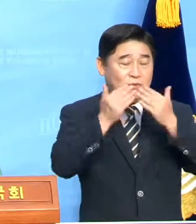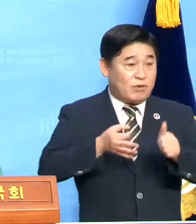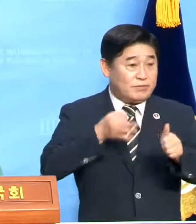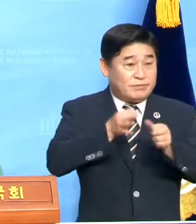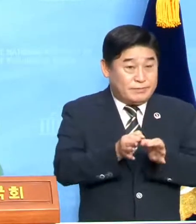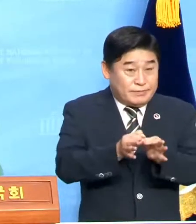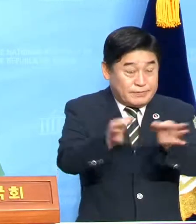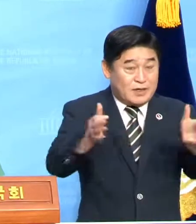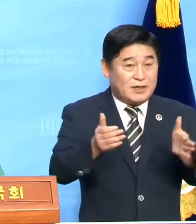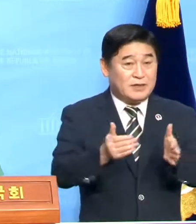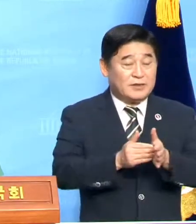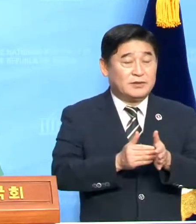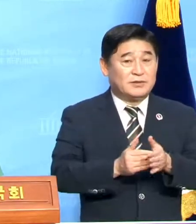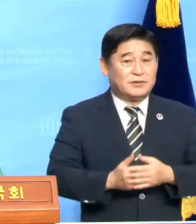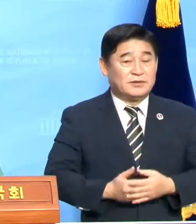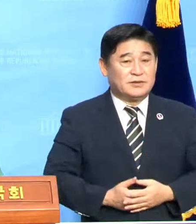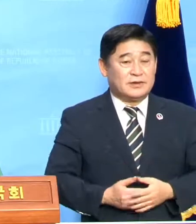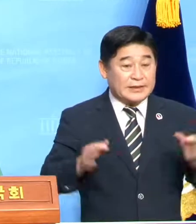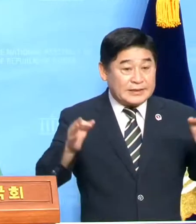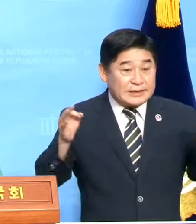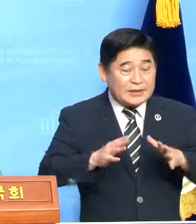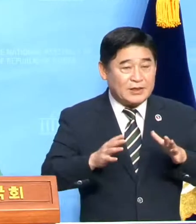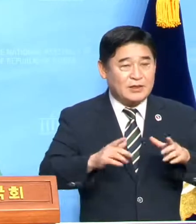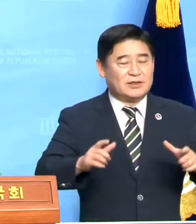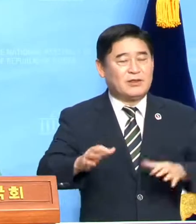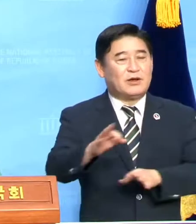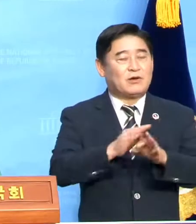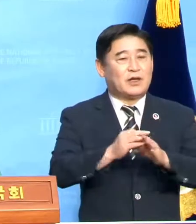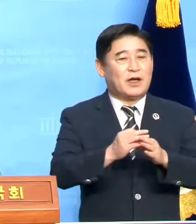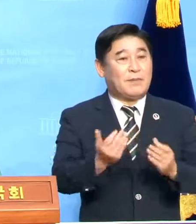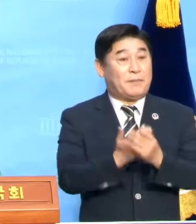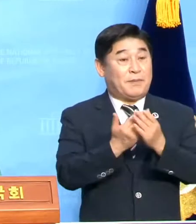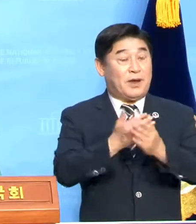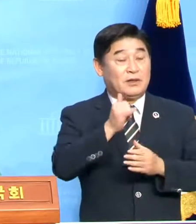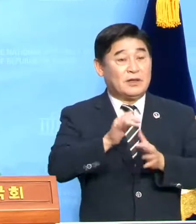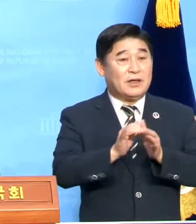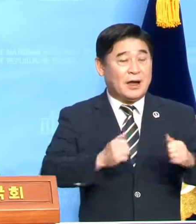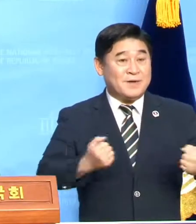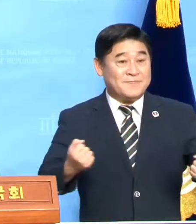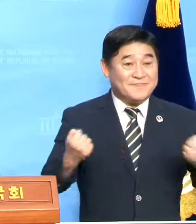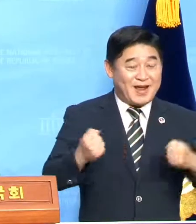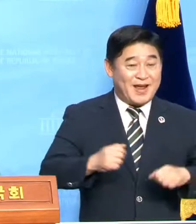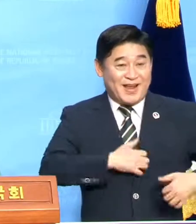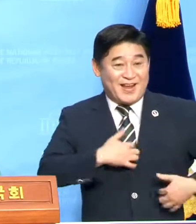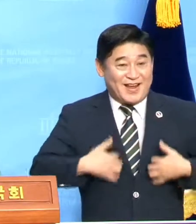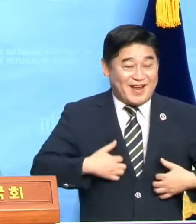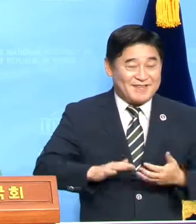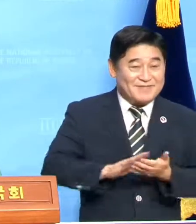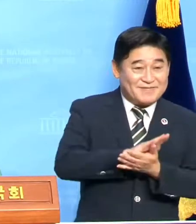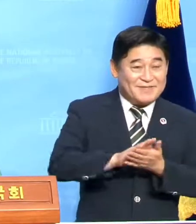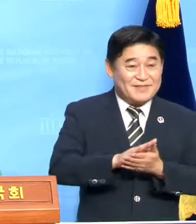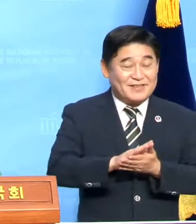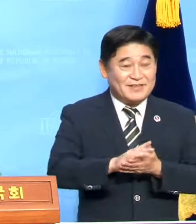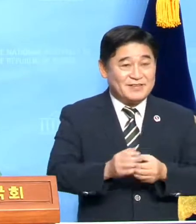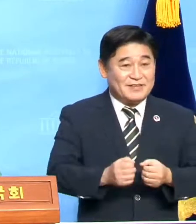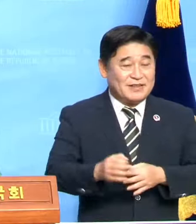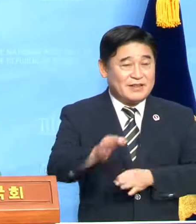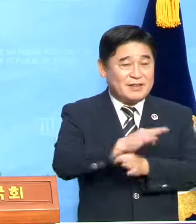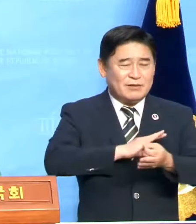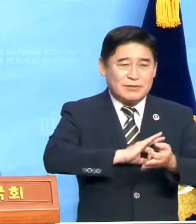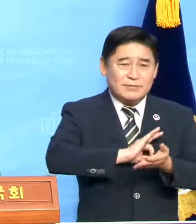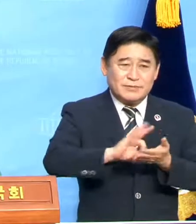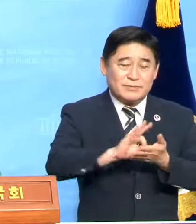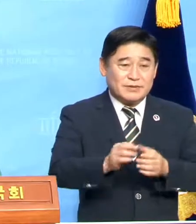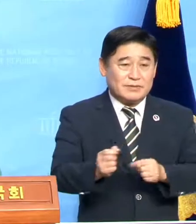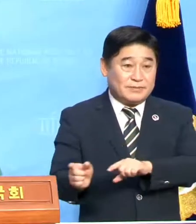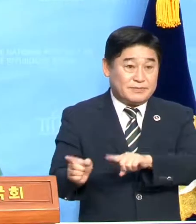자 일시적으로 지역경제가 움직였고 사람들에게 활기가 생기기 시작했습니다 그 결과 지금 정치권은